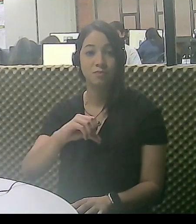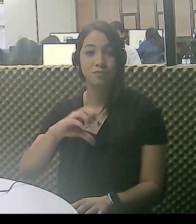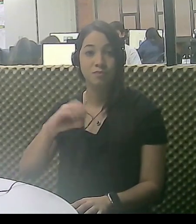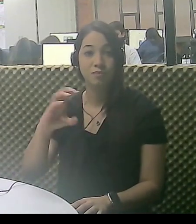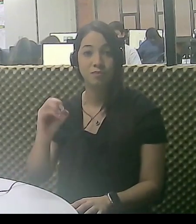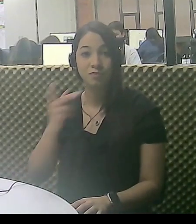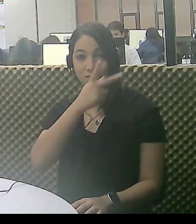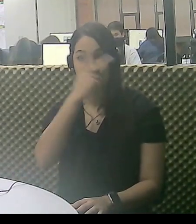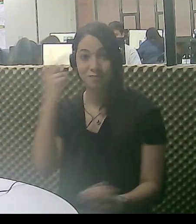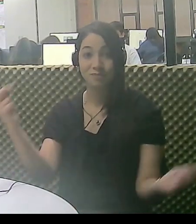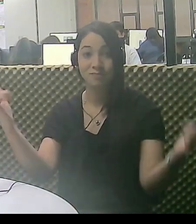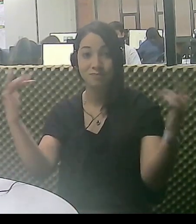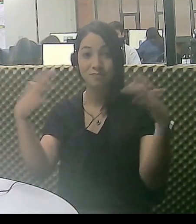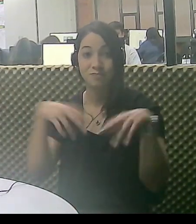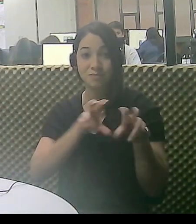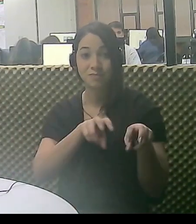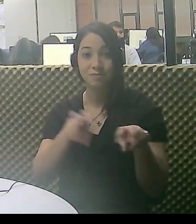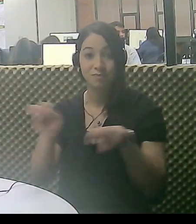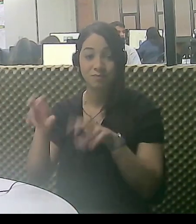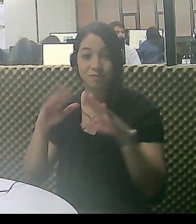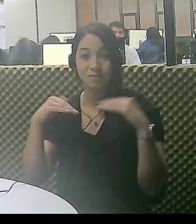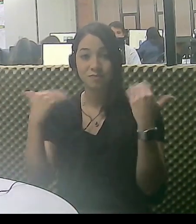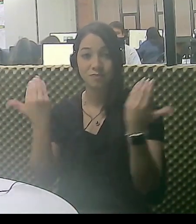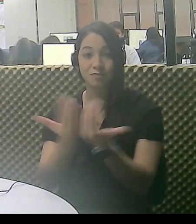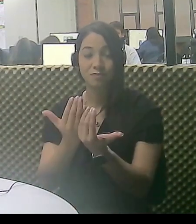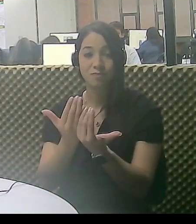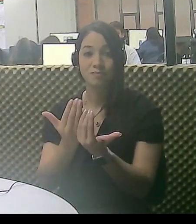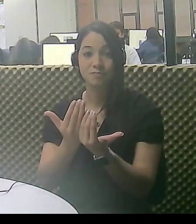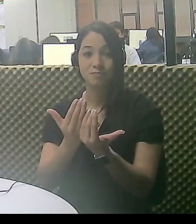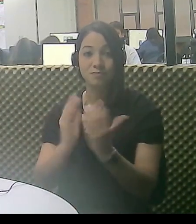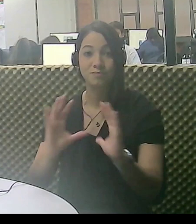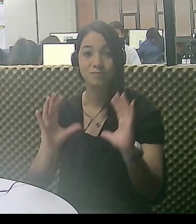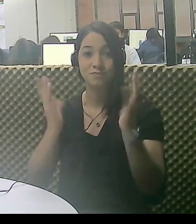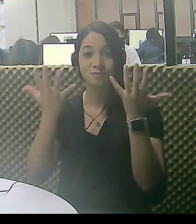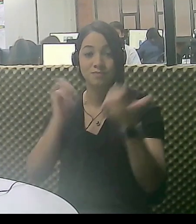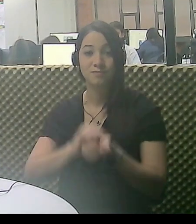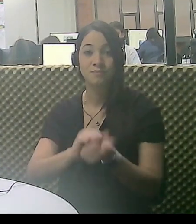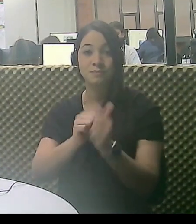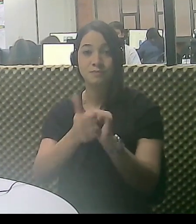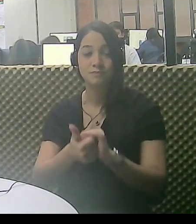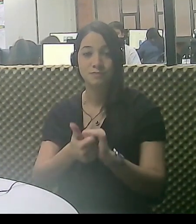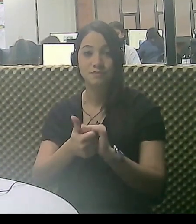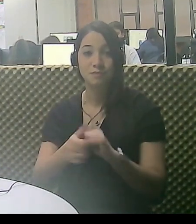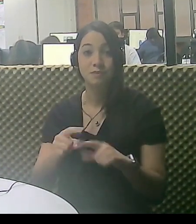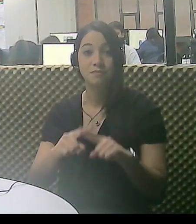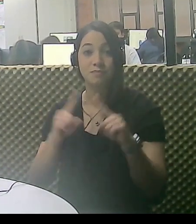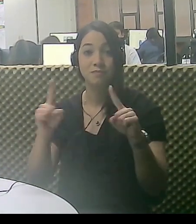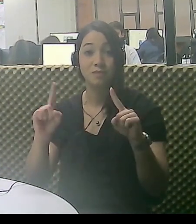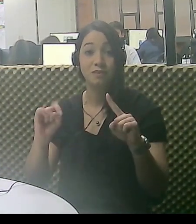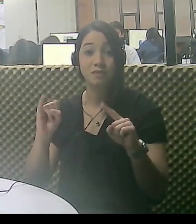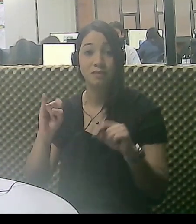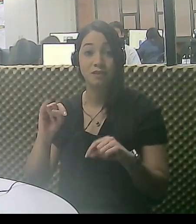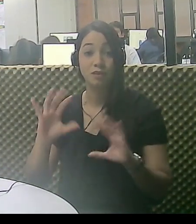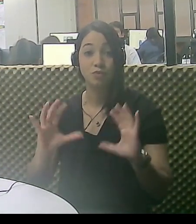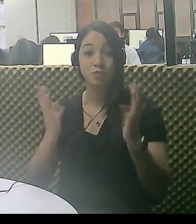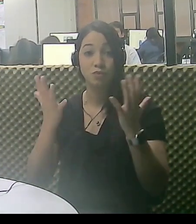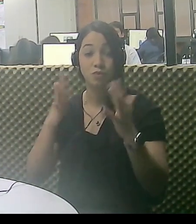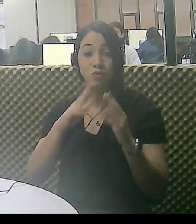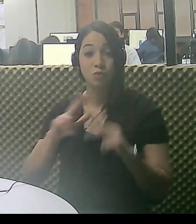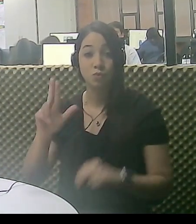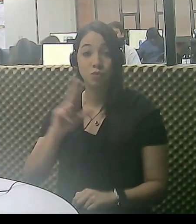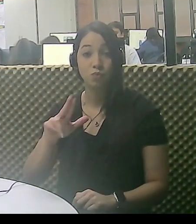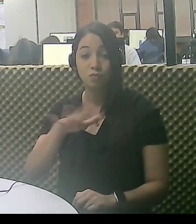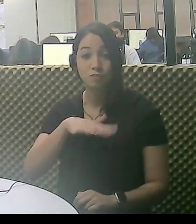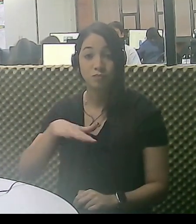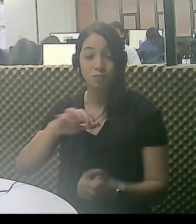39.990 pessoas nas cadeiras e arquibancadas durante os eventos esportivos. Já no caso de shows, com a utilização do